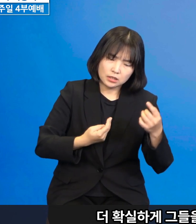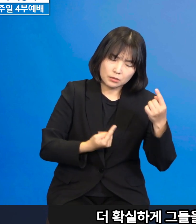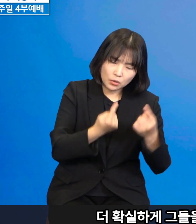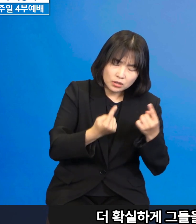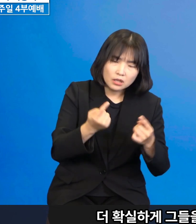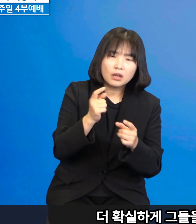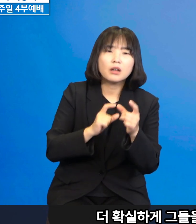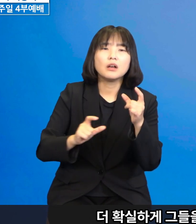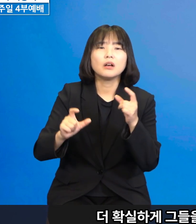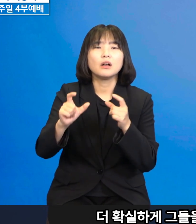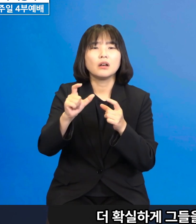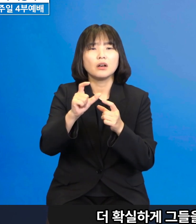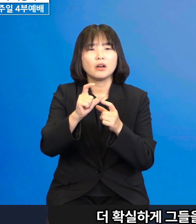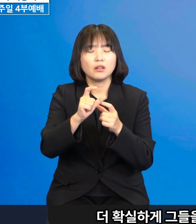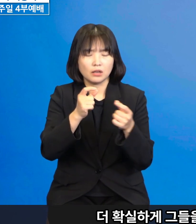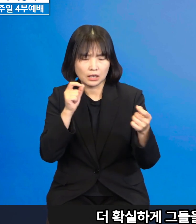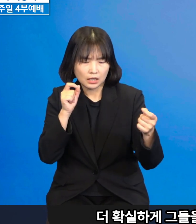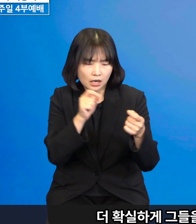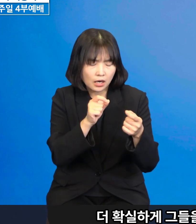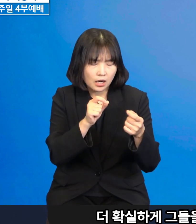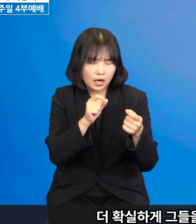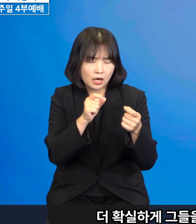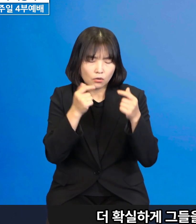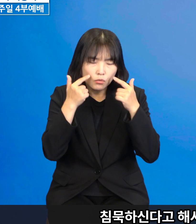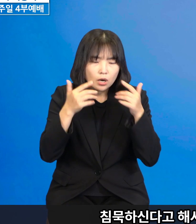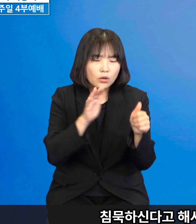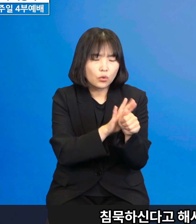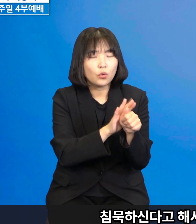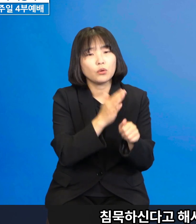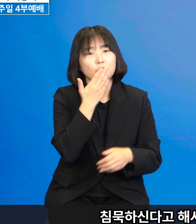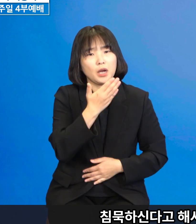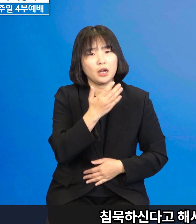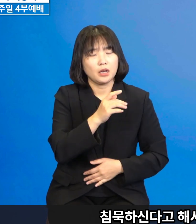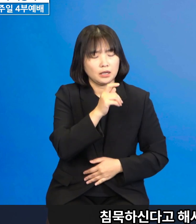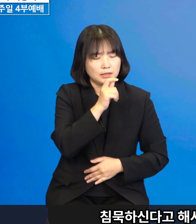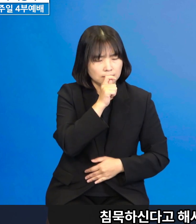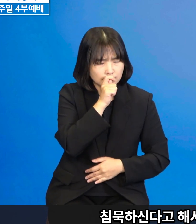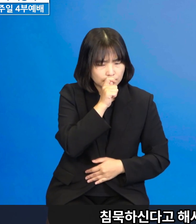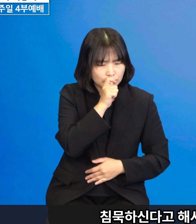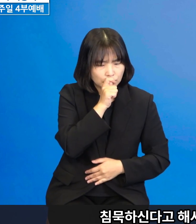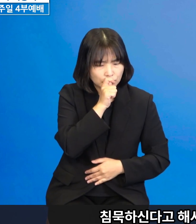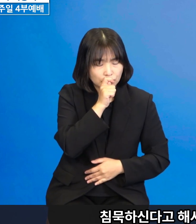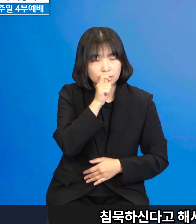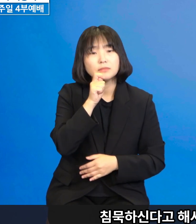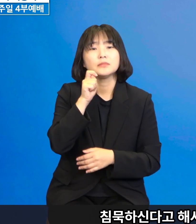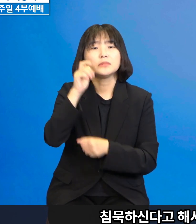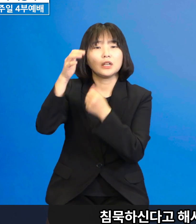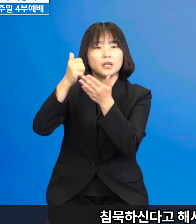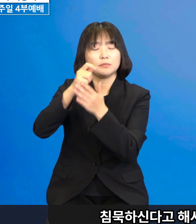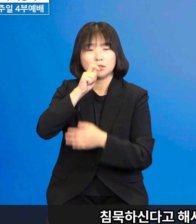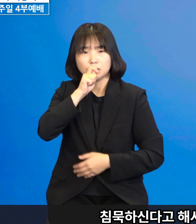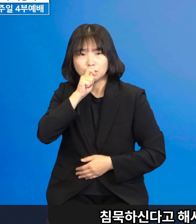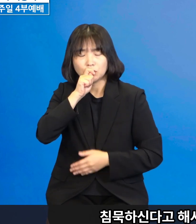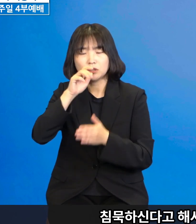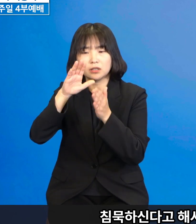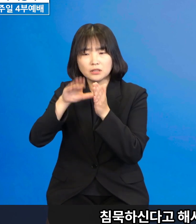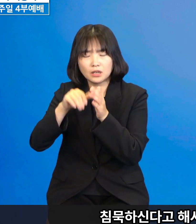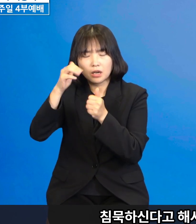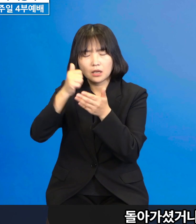확실하게 그들을 도우실 수 있었습니다. 침묵하신다고 해서 하나님이